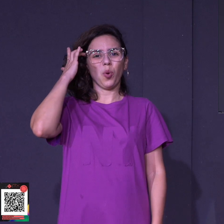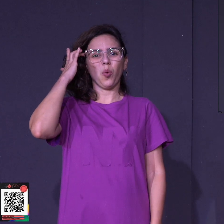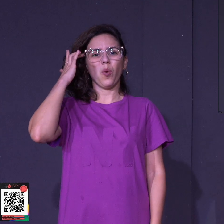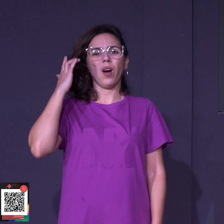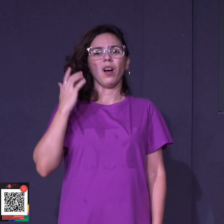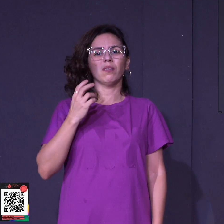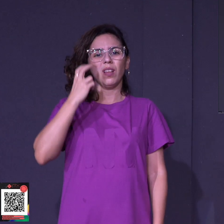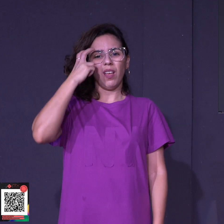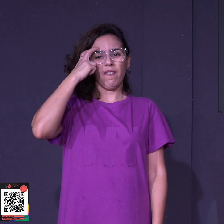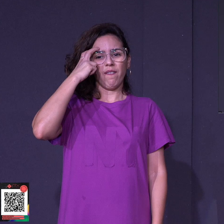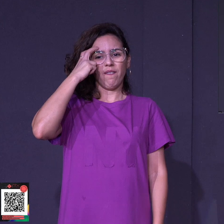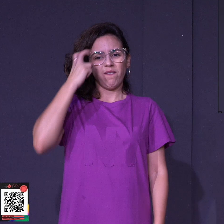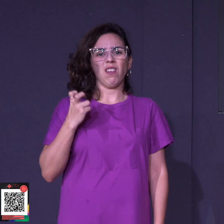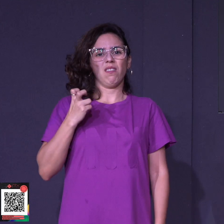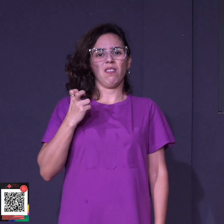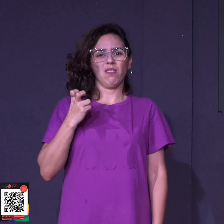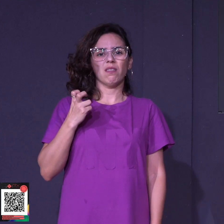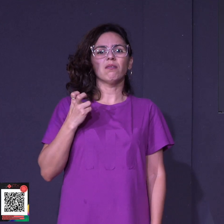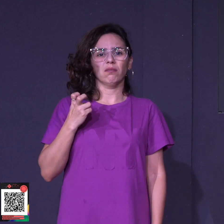Da fraqueza.